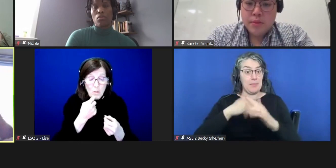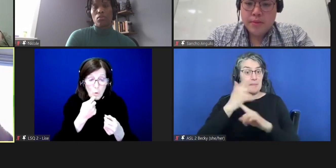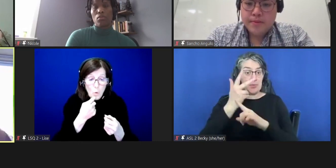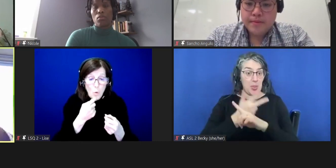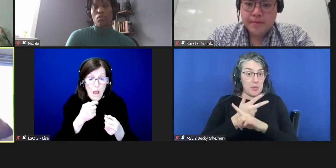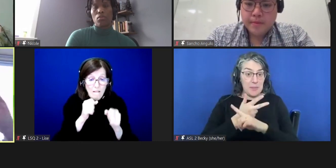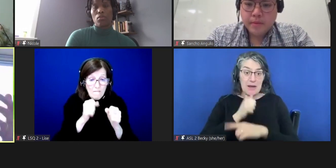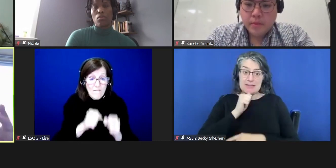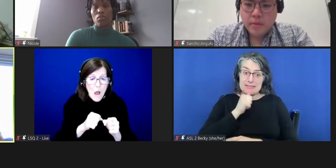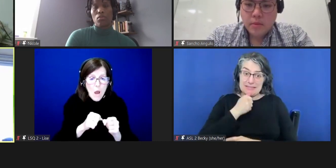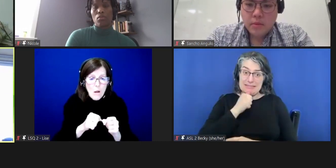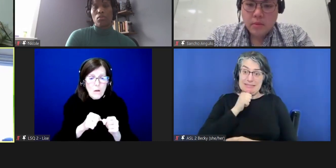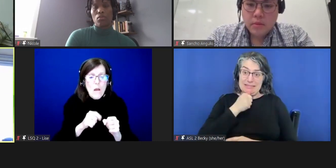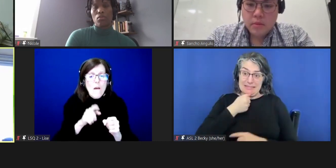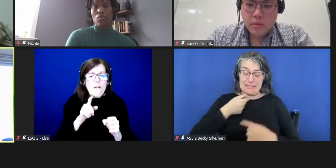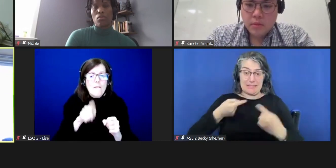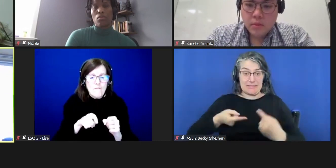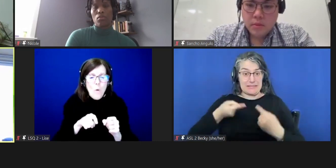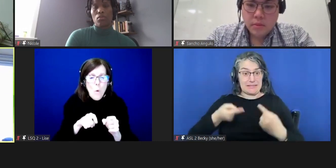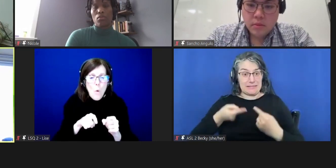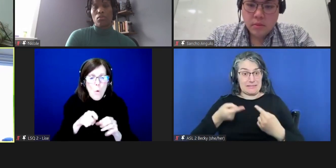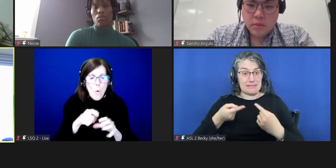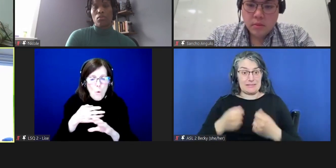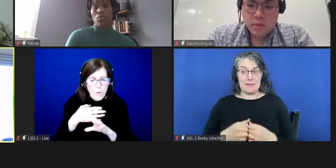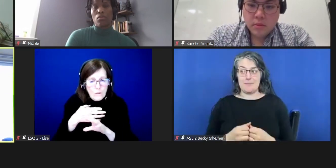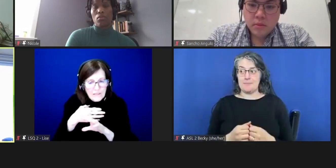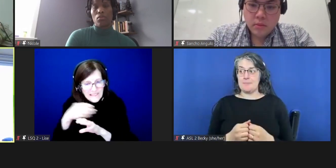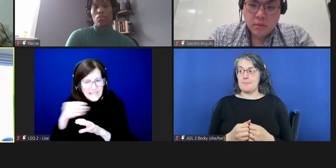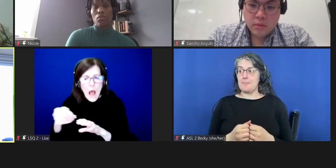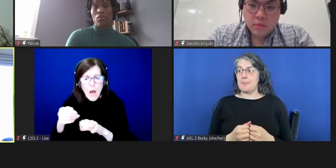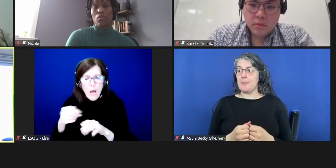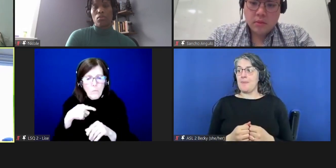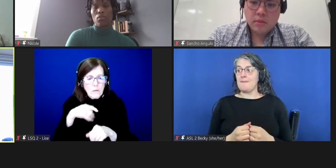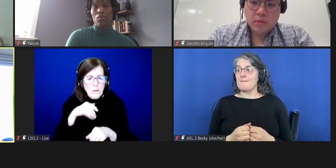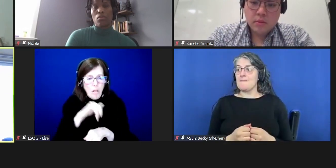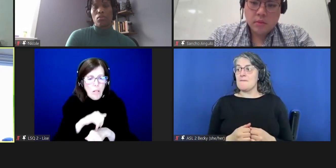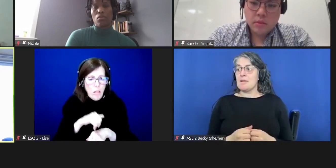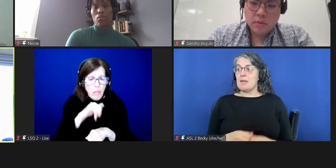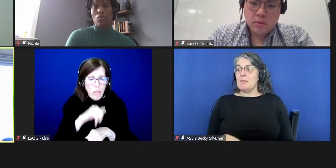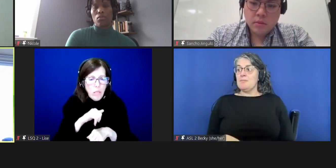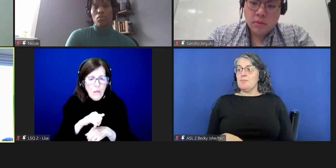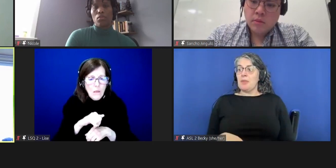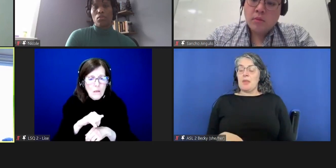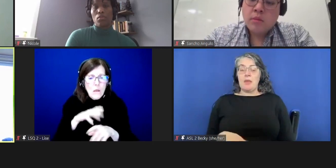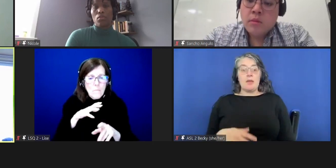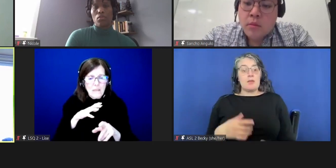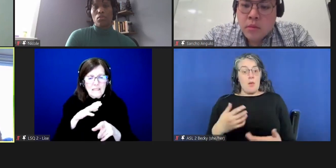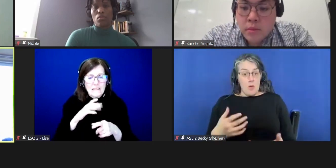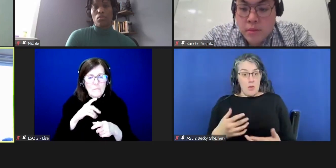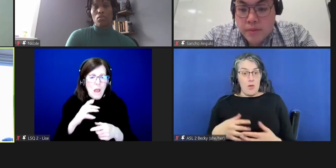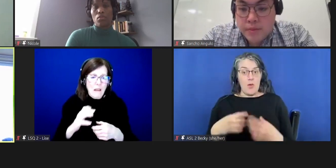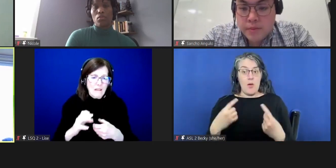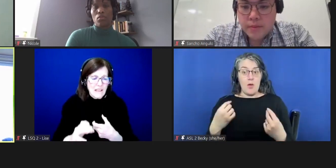sortir de cette immobilité totale qui m'était imposée pendant 3 mois.